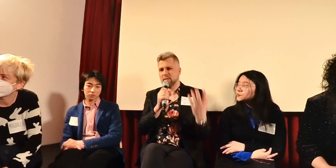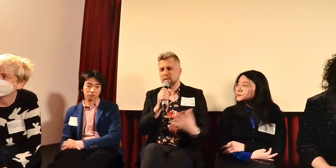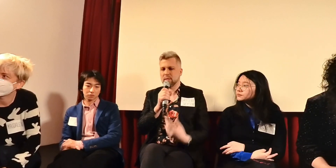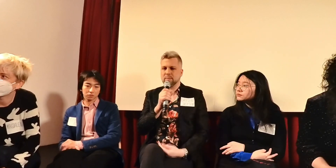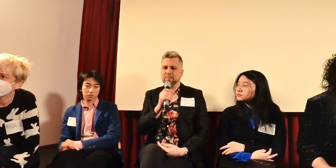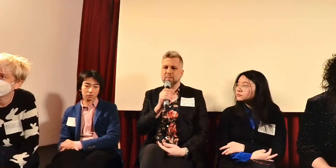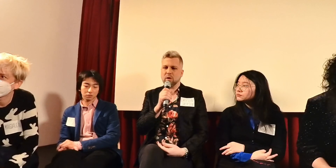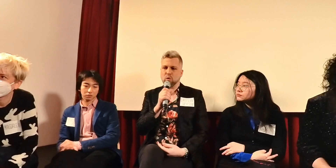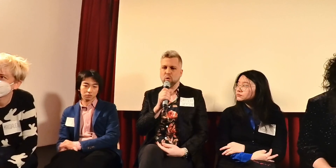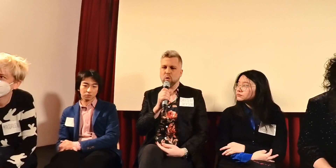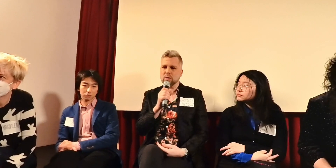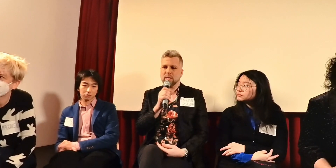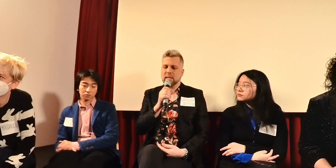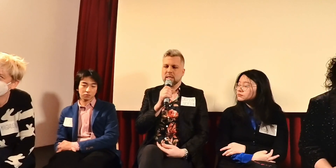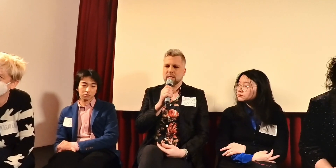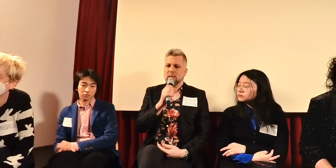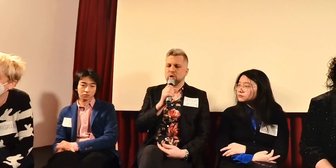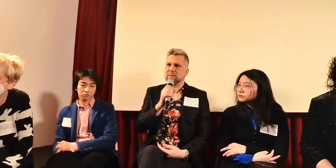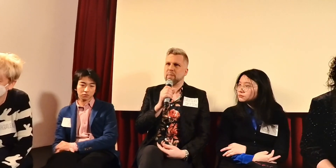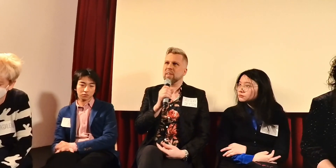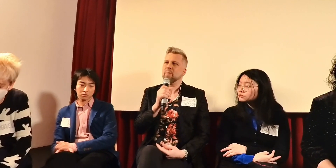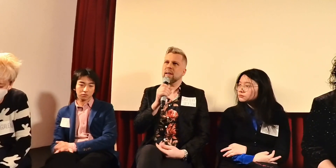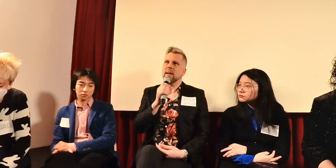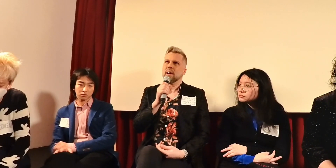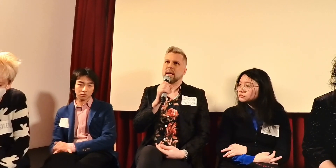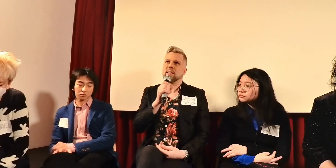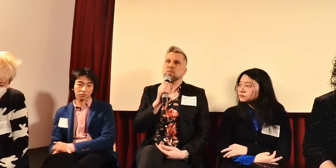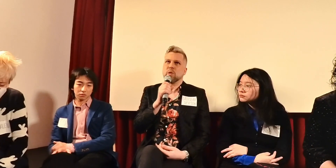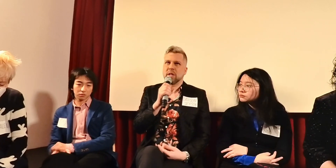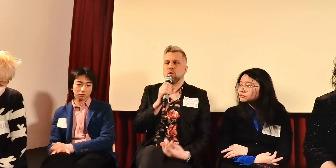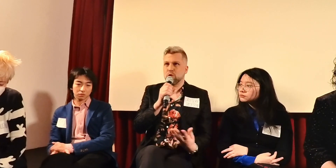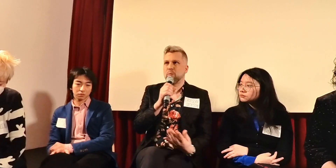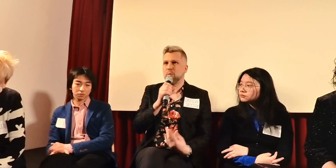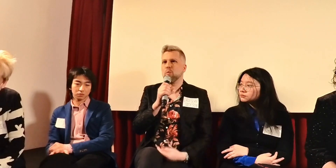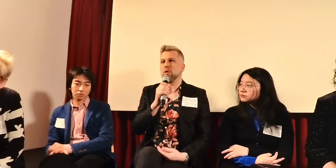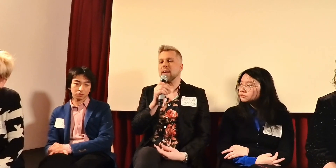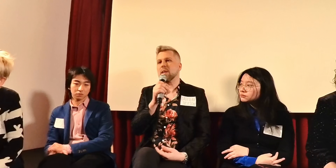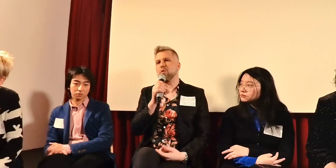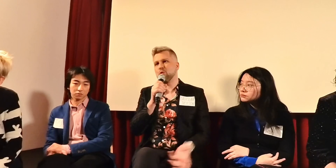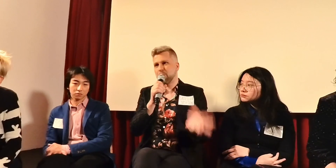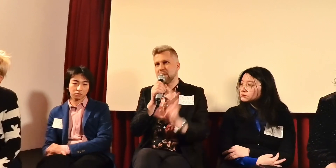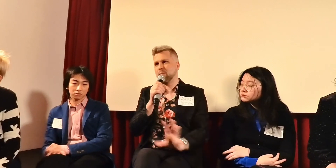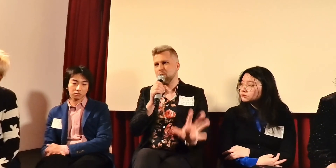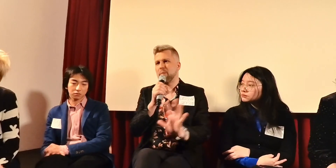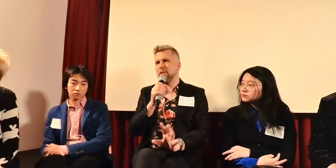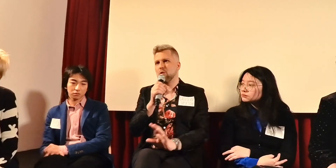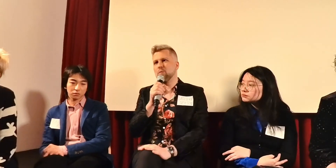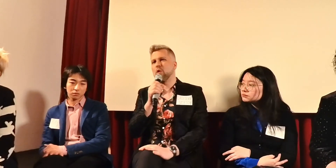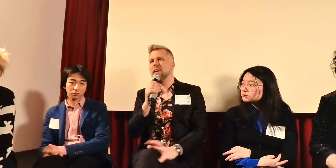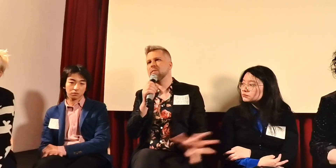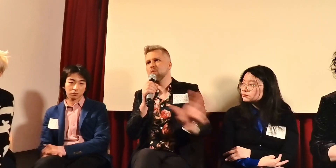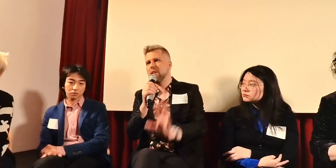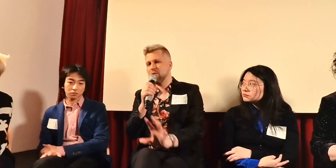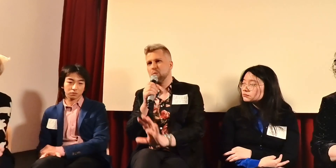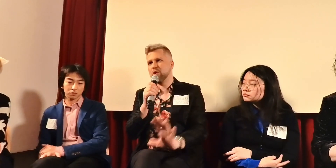a do toho, o čem se bavíme, tak samozřejmě to už je potom otázka, protože pak se můžeme bavit o